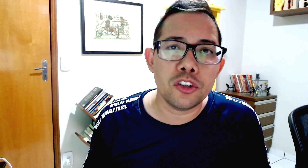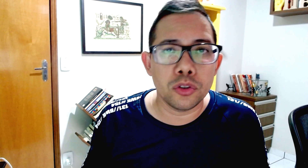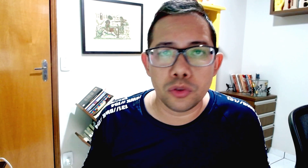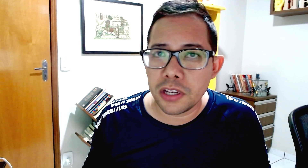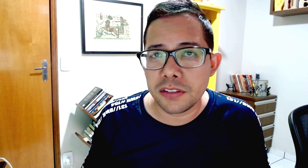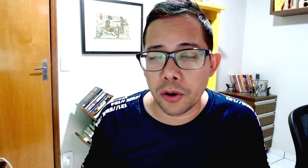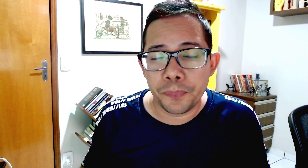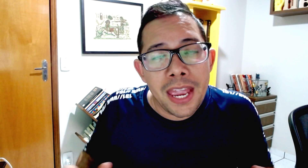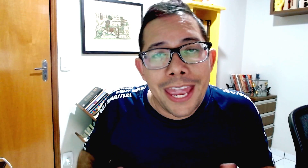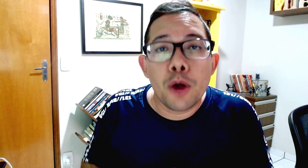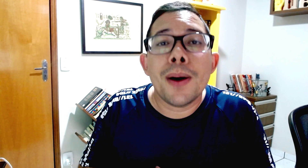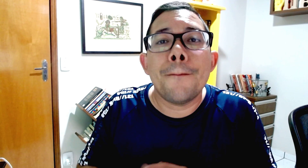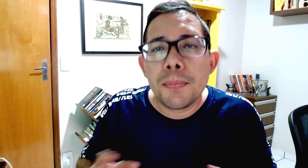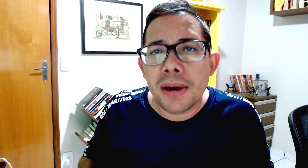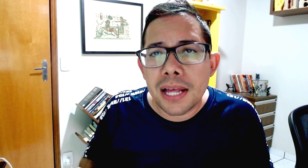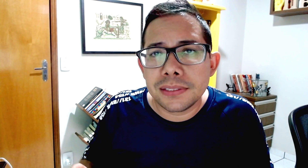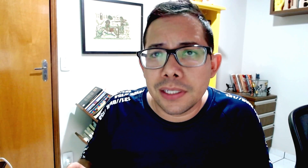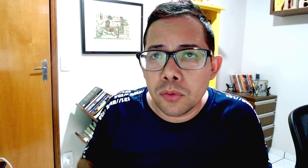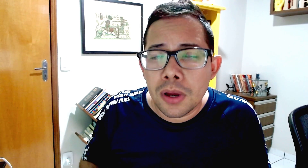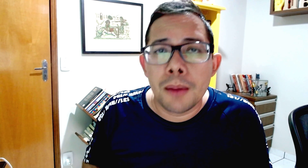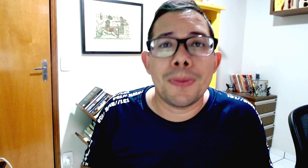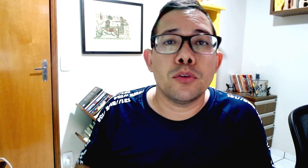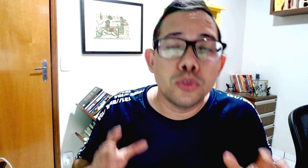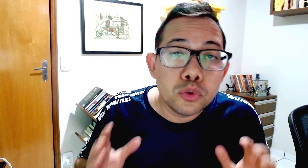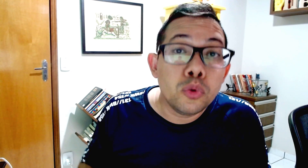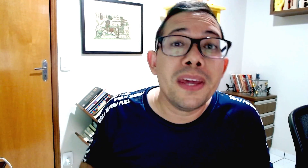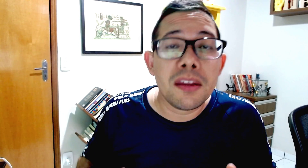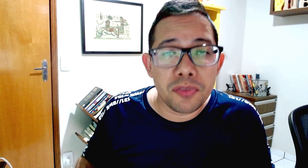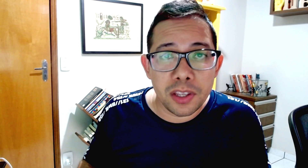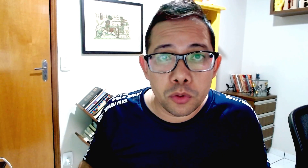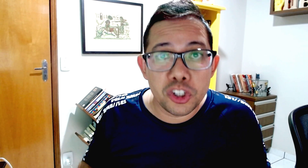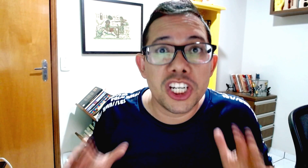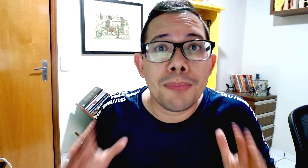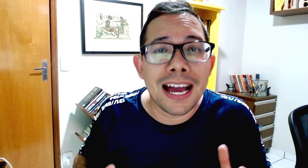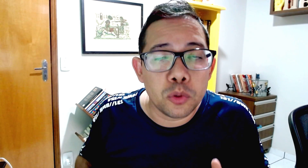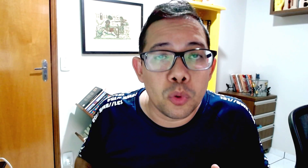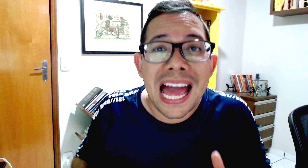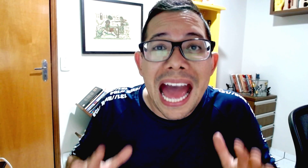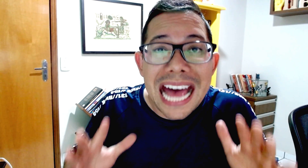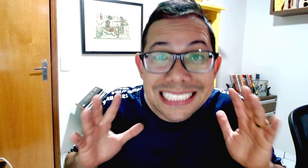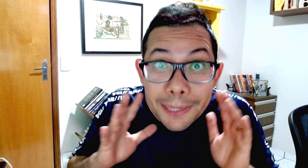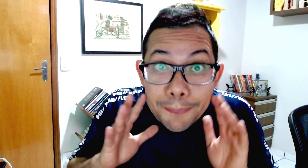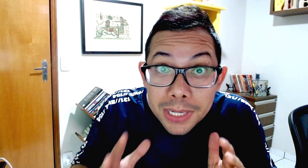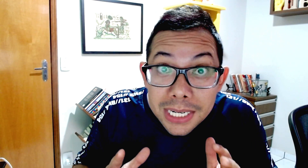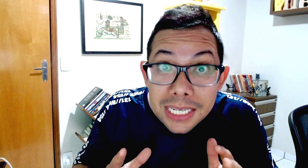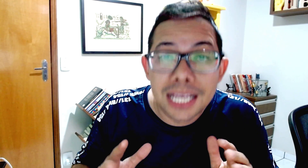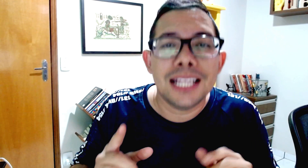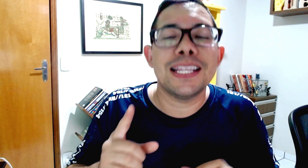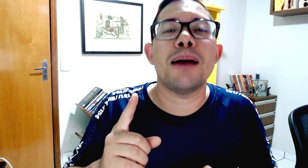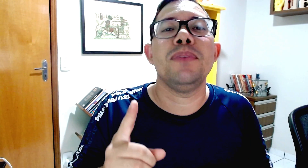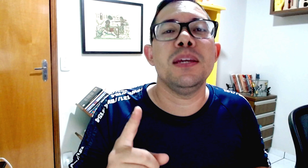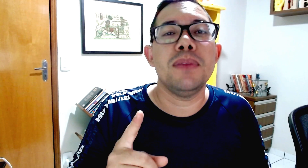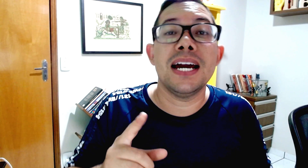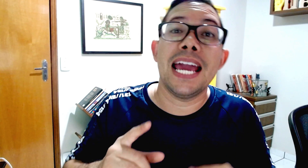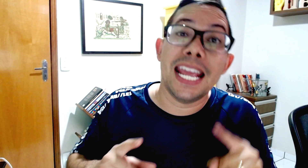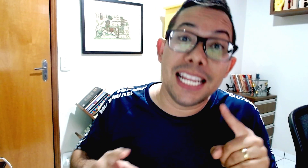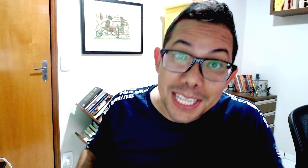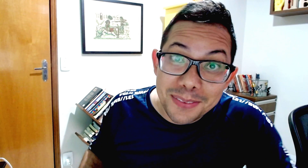religioso cristão. É uma preparação para um super evento chamado A Semana da Bíblia em